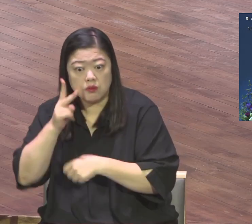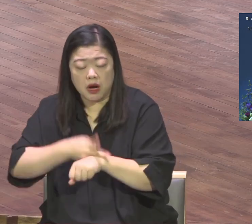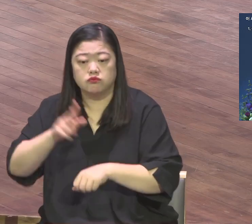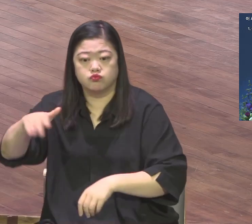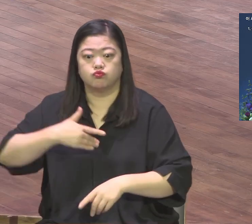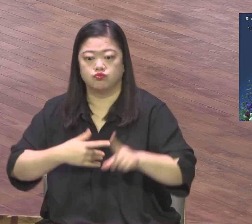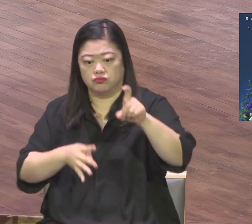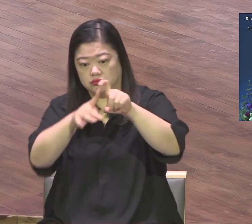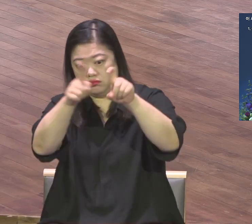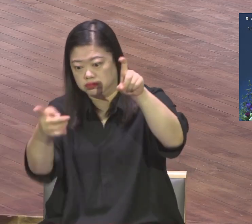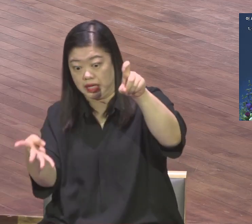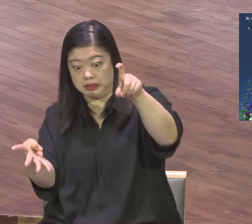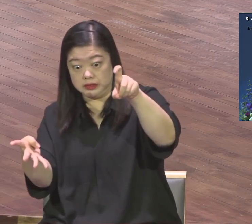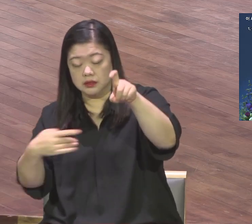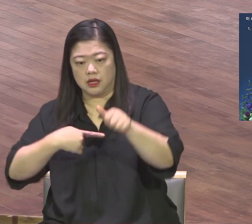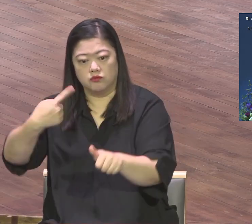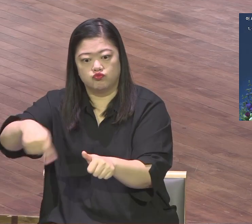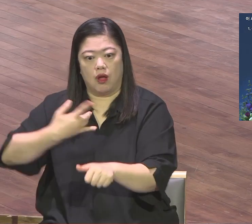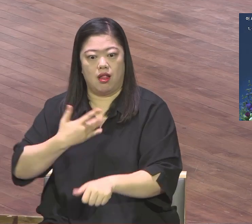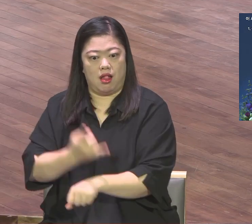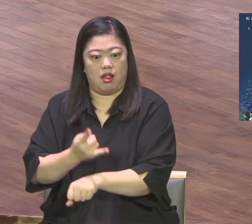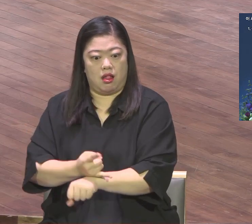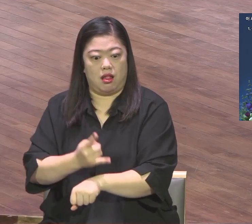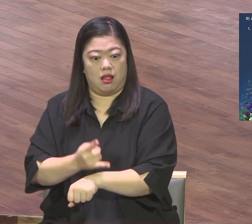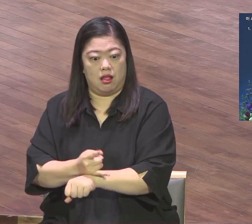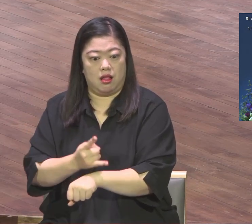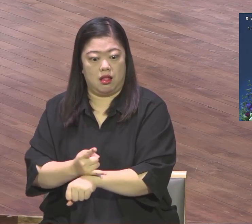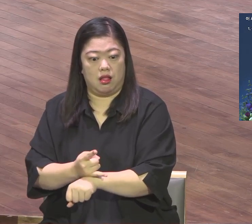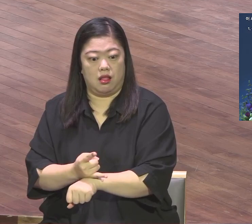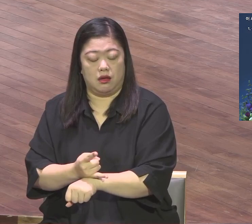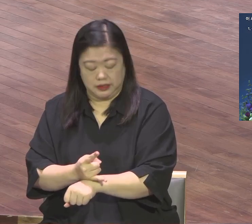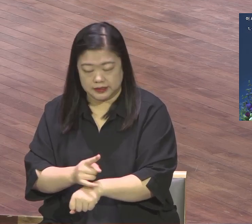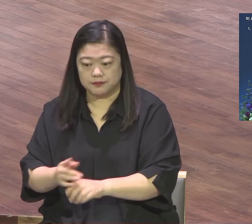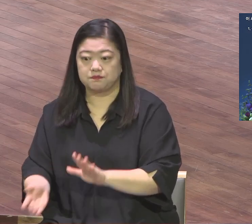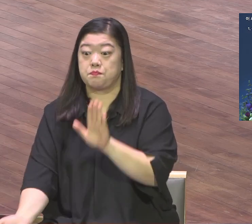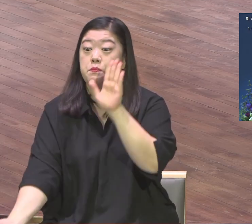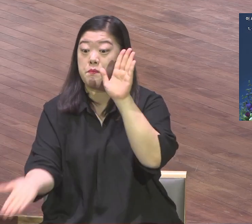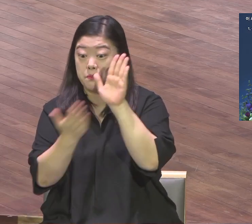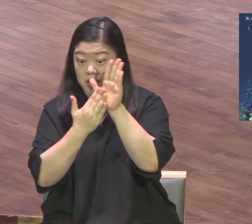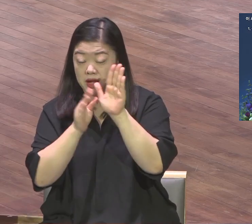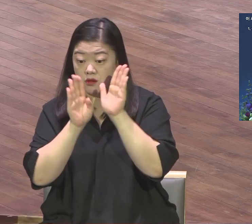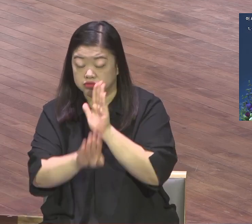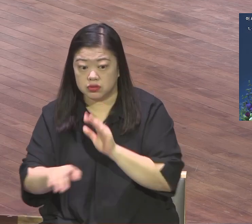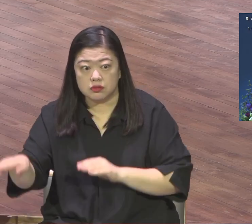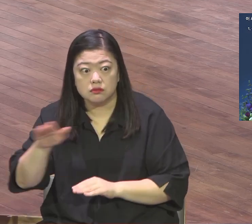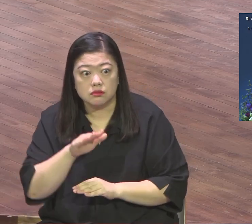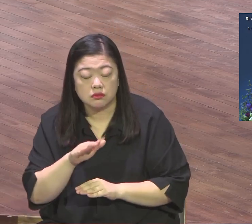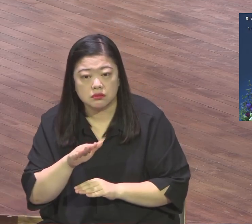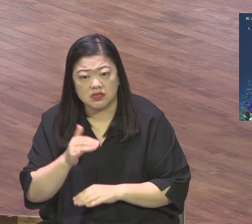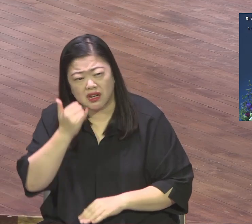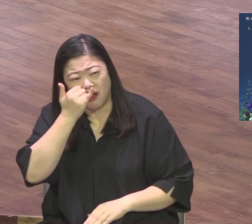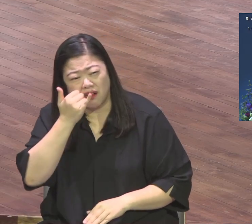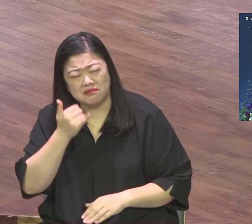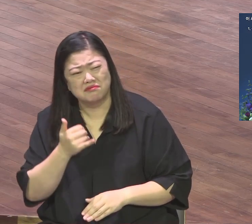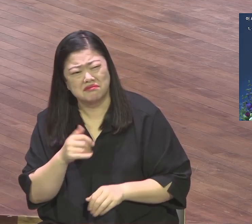그것이 뭐예요? 요즘 다락방 운동이에요. 그것이 뭐예요? 사천망대